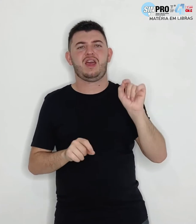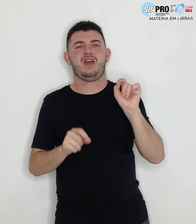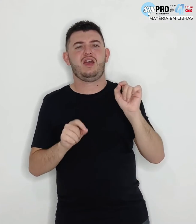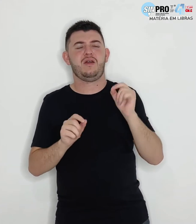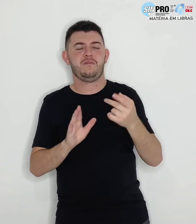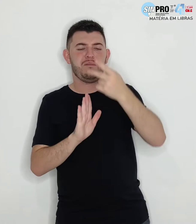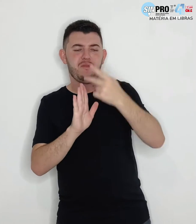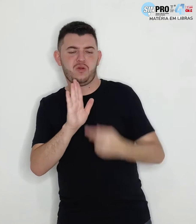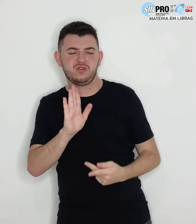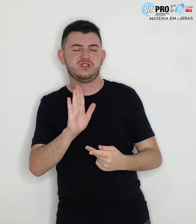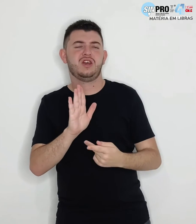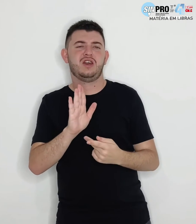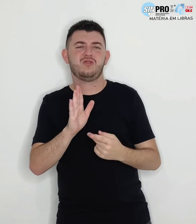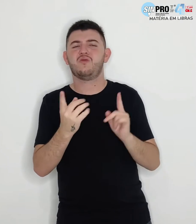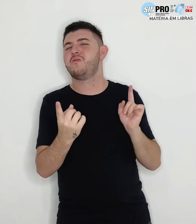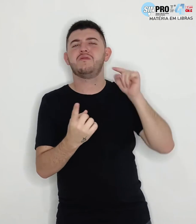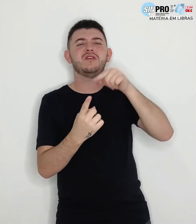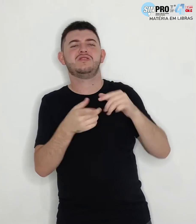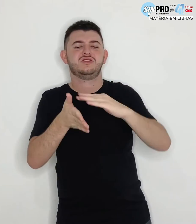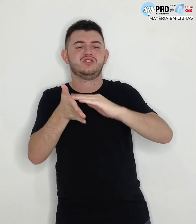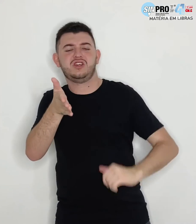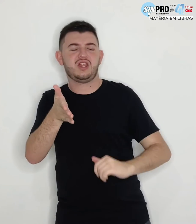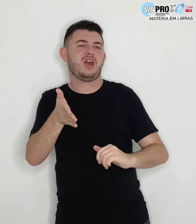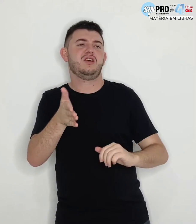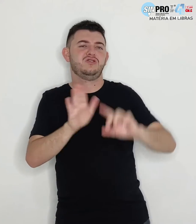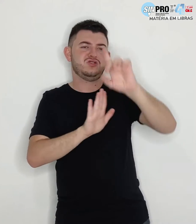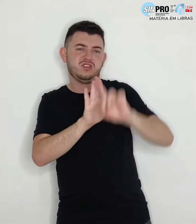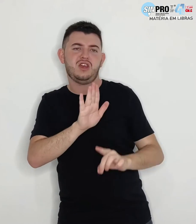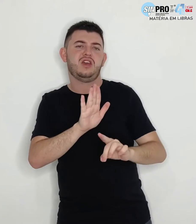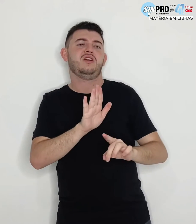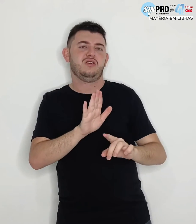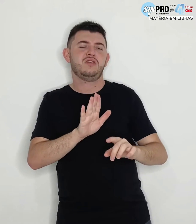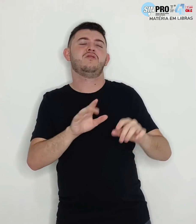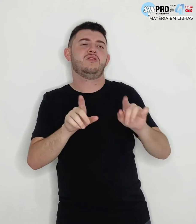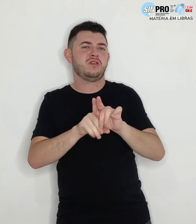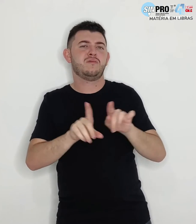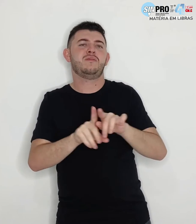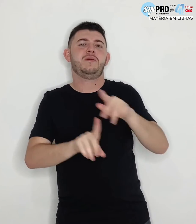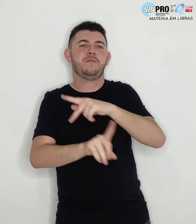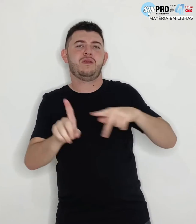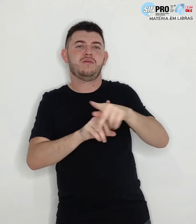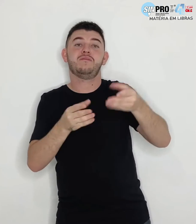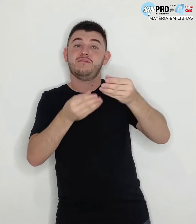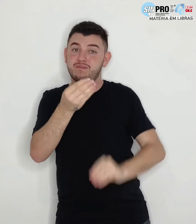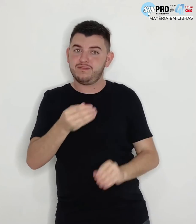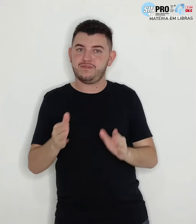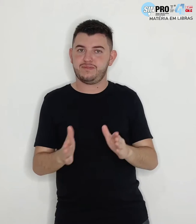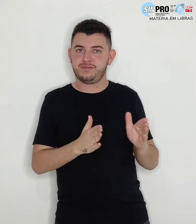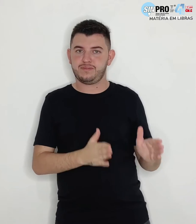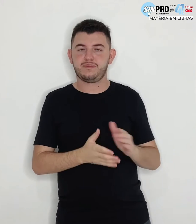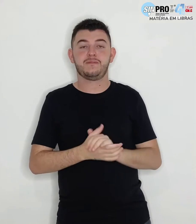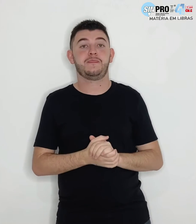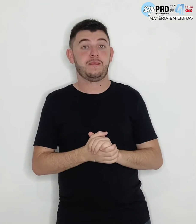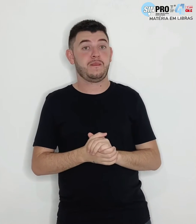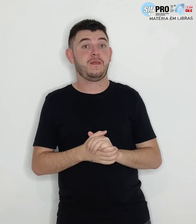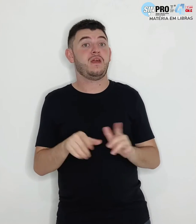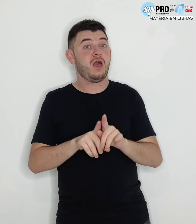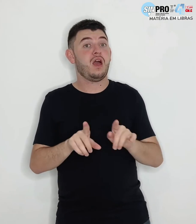que subtraia mais direitos trabalhistas e previdenciários. Perspectivas. A revogação da reforma da Previdência